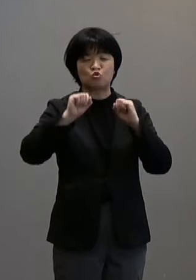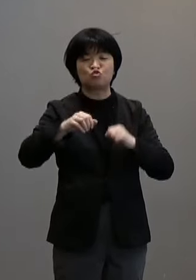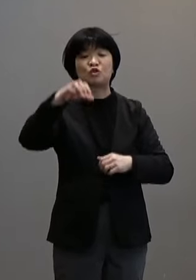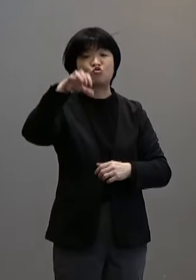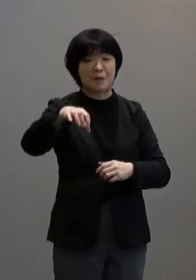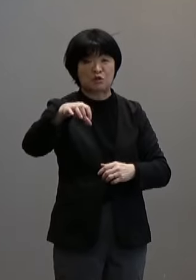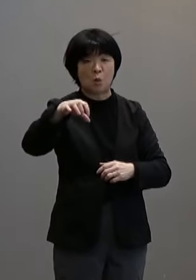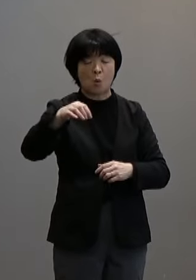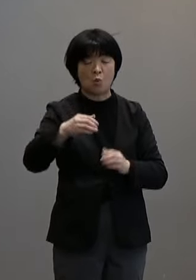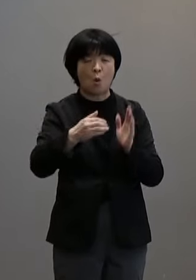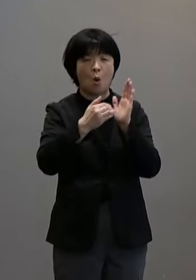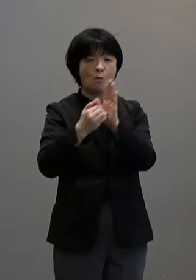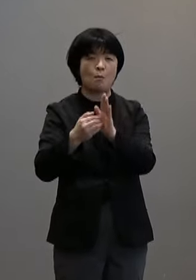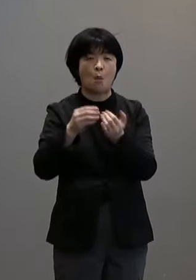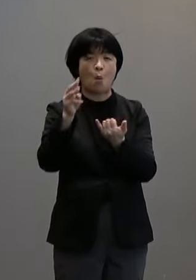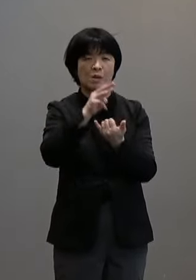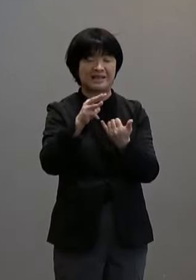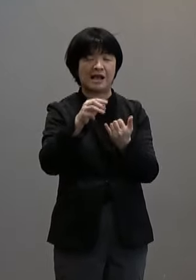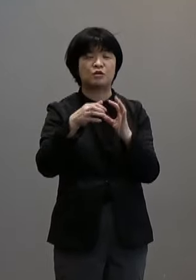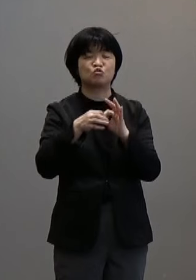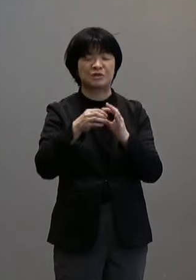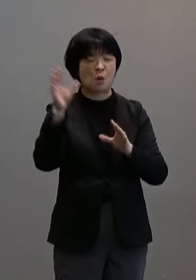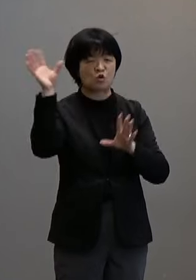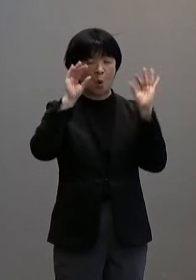情報をしっかり届けるということも大事だというふうに考え